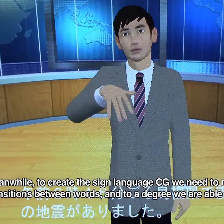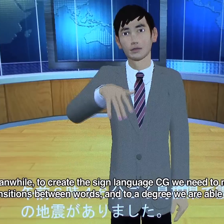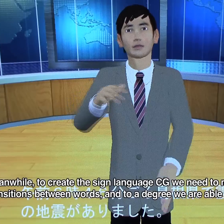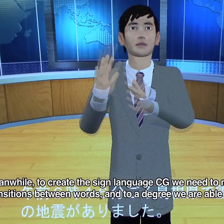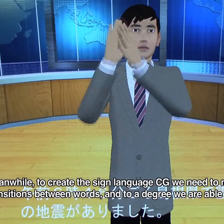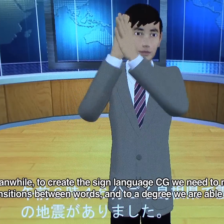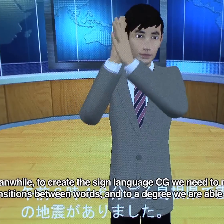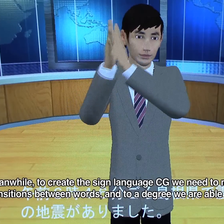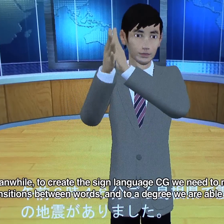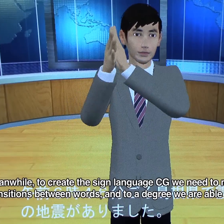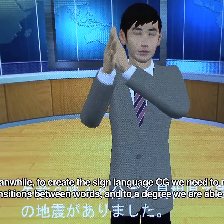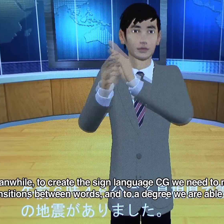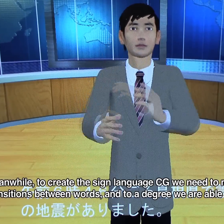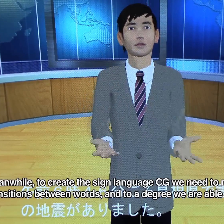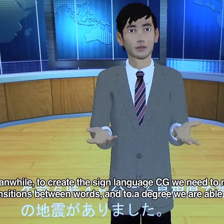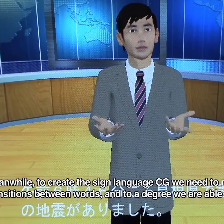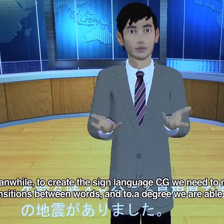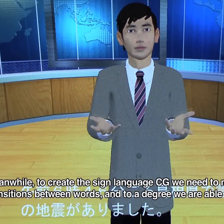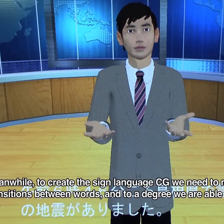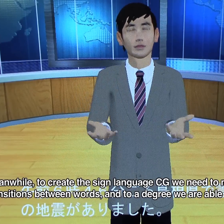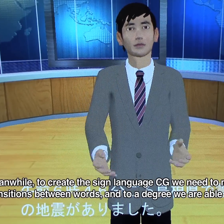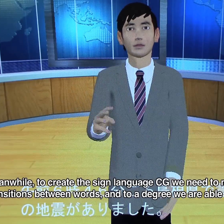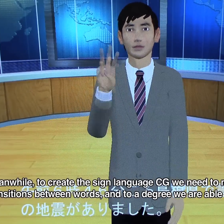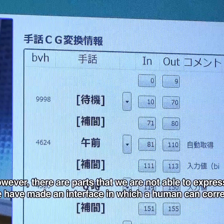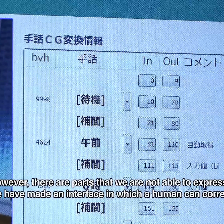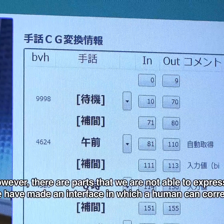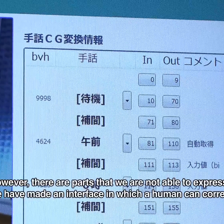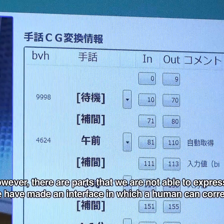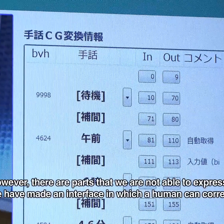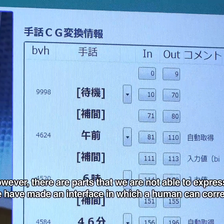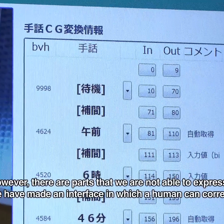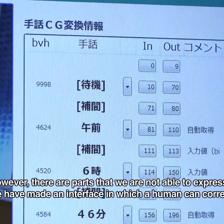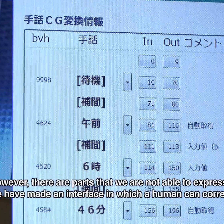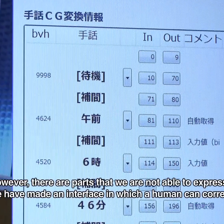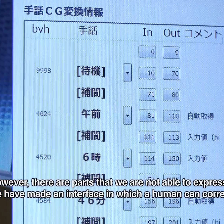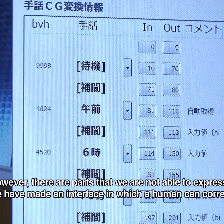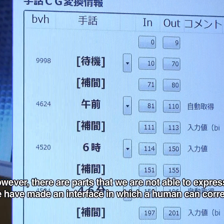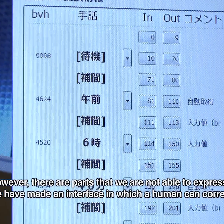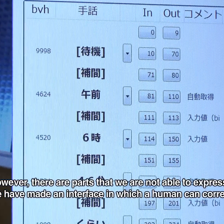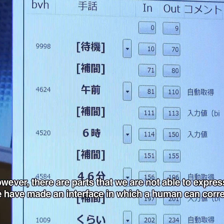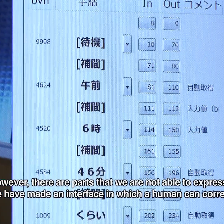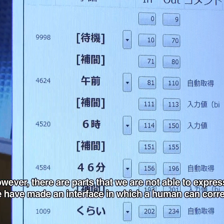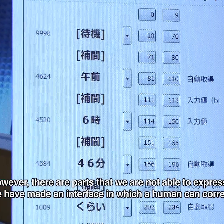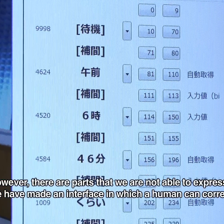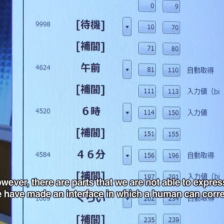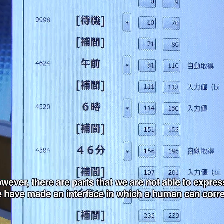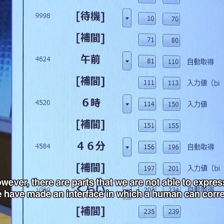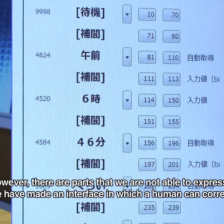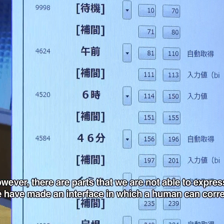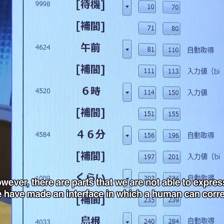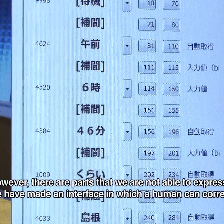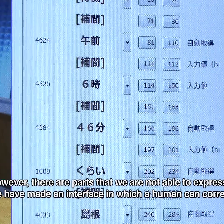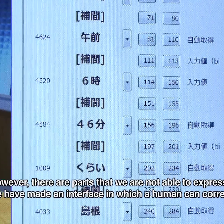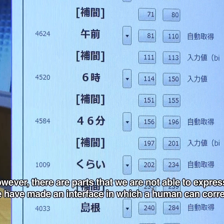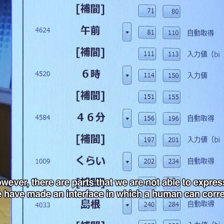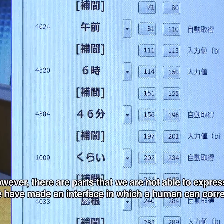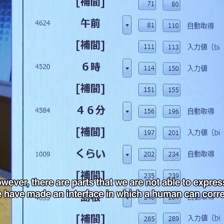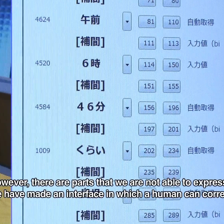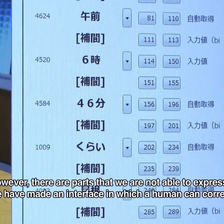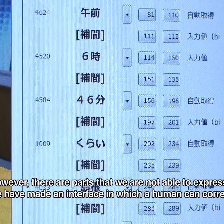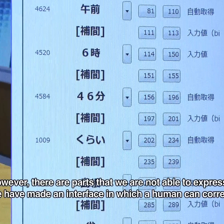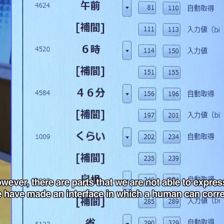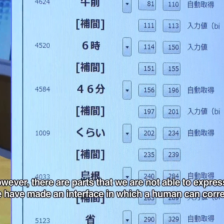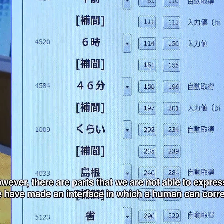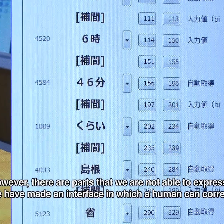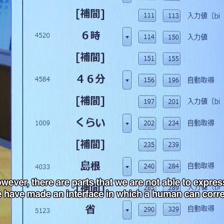らなければならないのですがそれは一応自動的に作っておりますただ一部にはうまく表現できないところもありますのでその辺は人間が